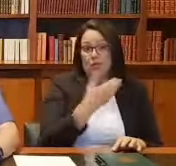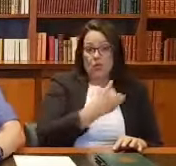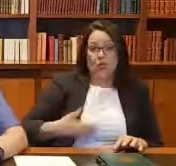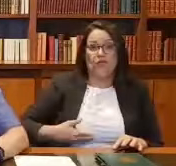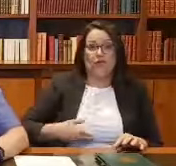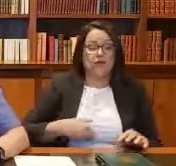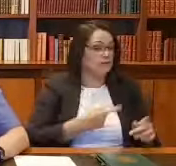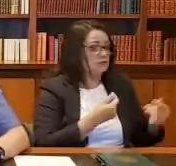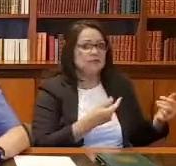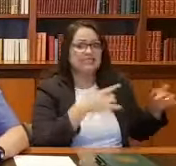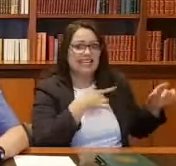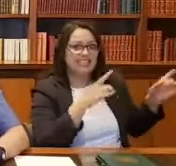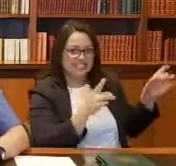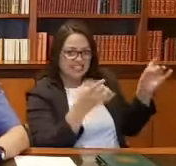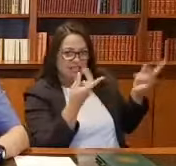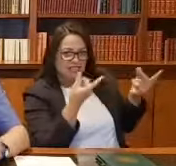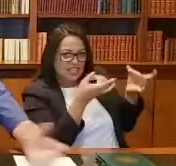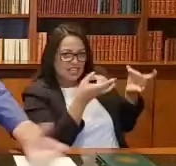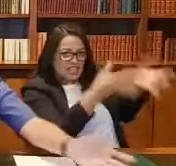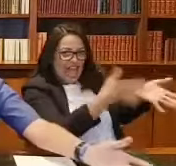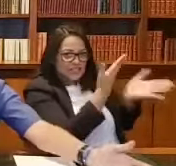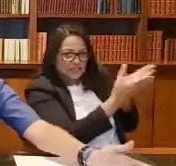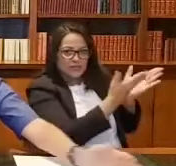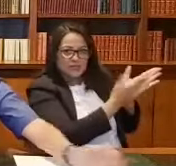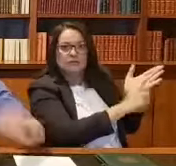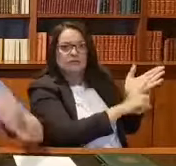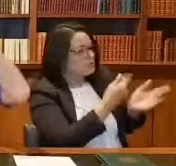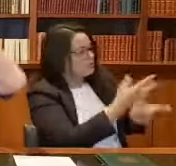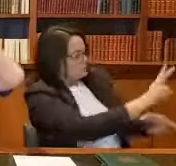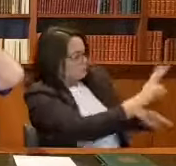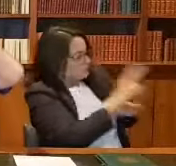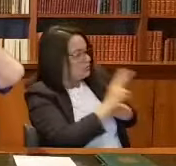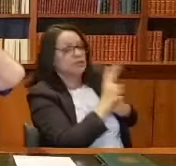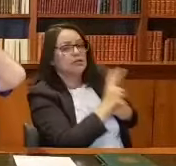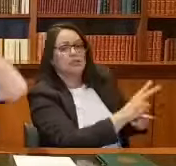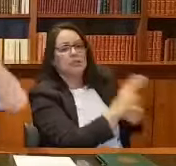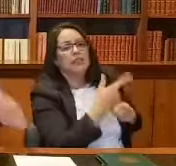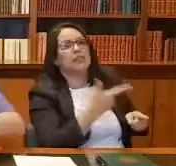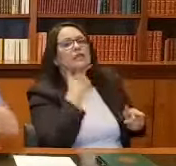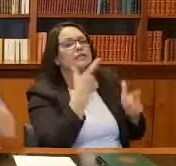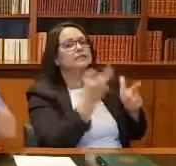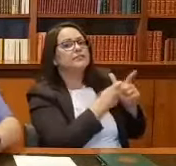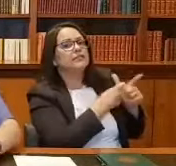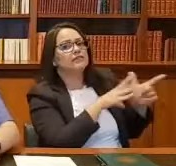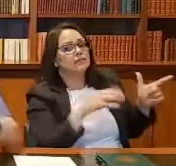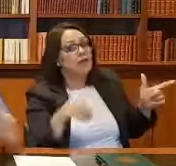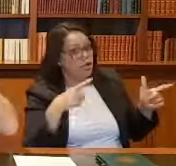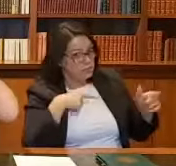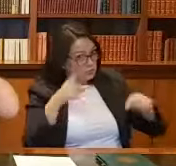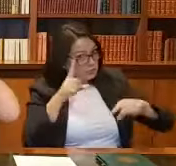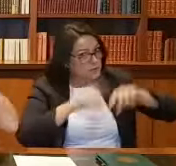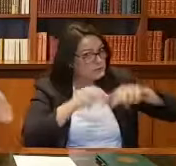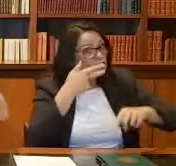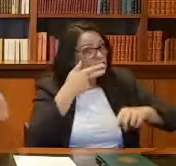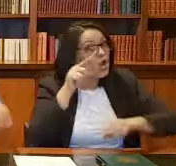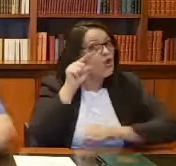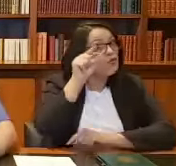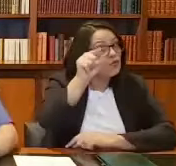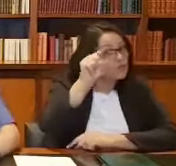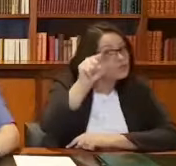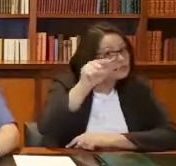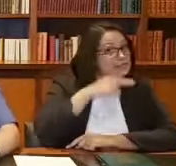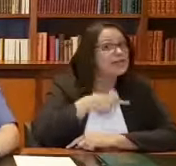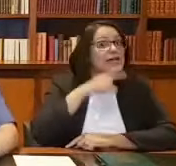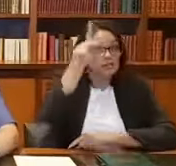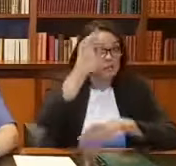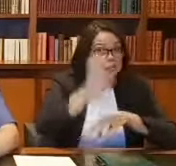se endividando. Então, Wellington Dias, como tem matéria na imprensa aqui, que teu estado, né, todos os estados estão superavitários, você poderia